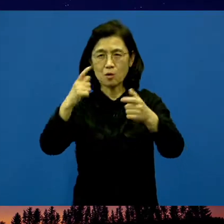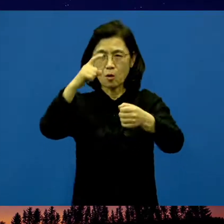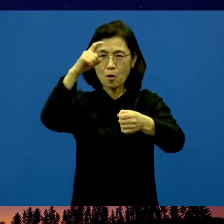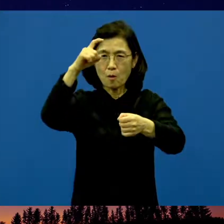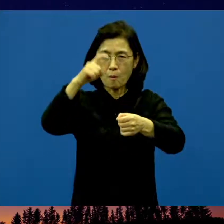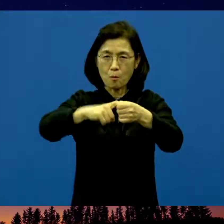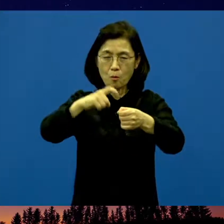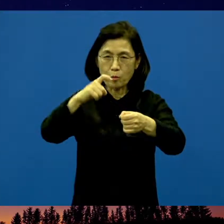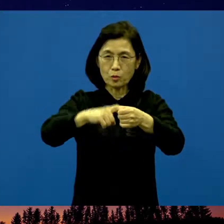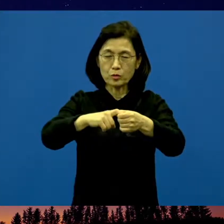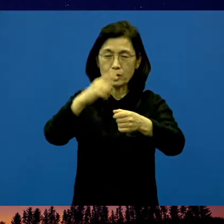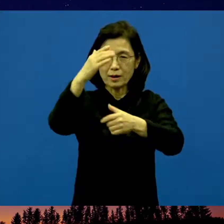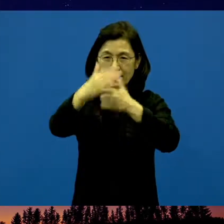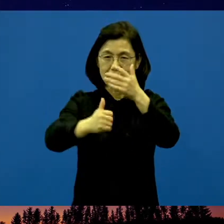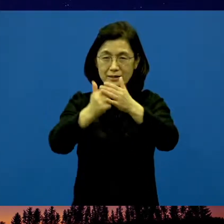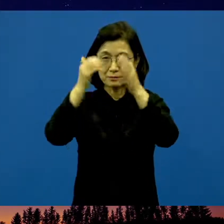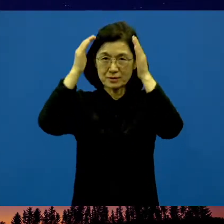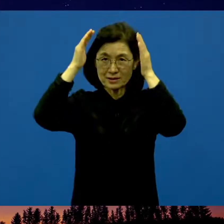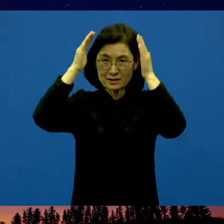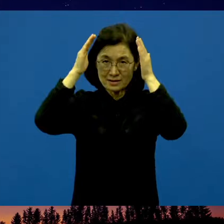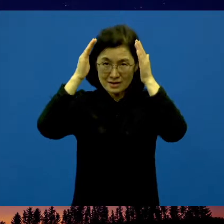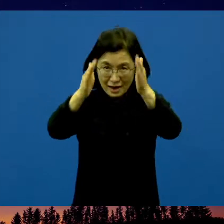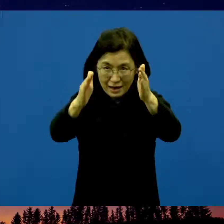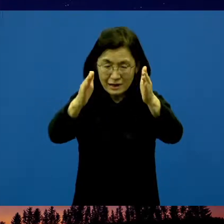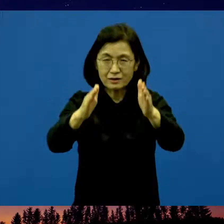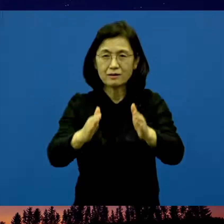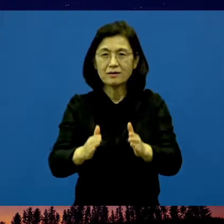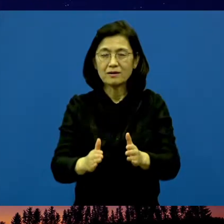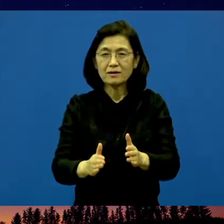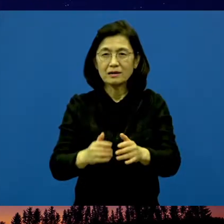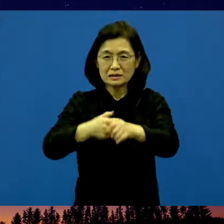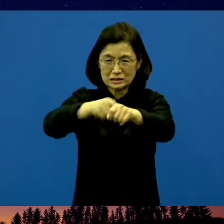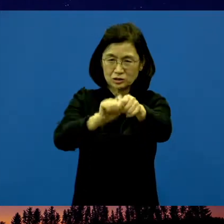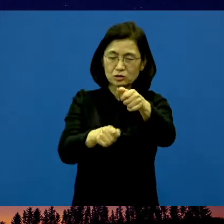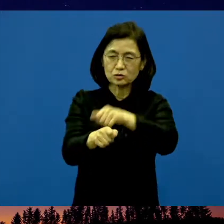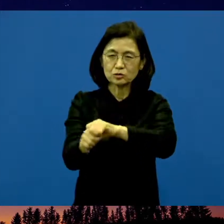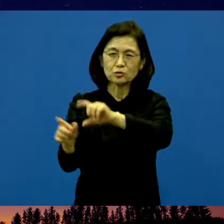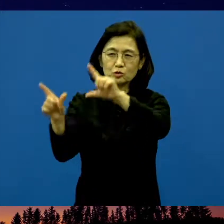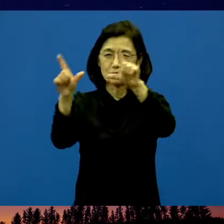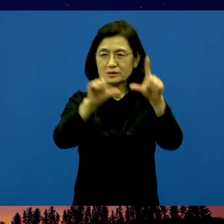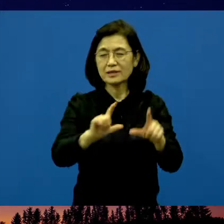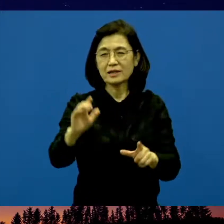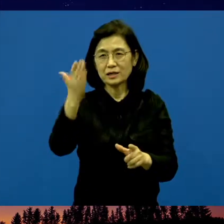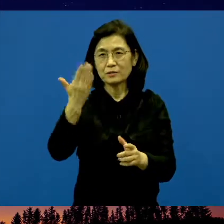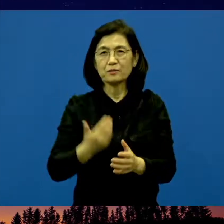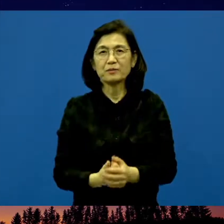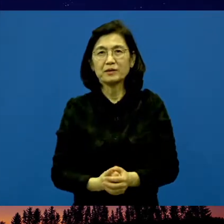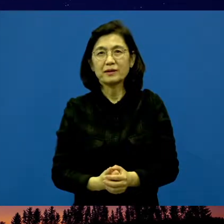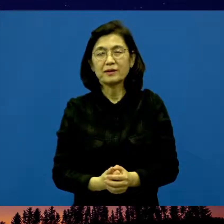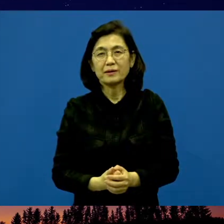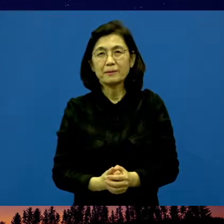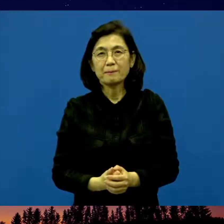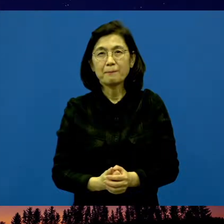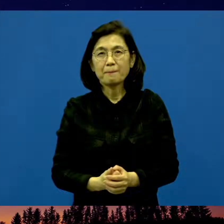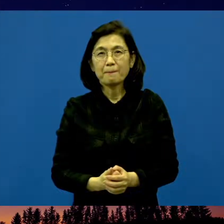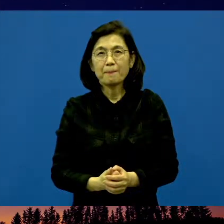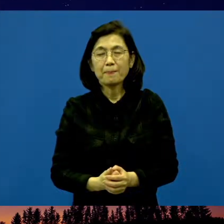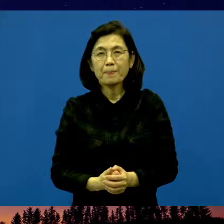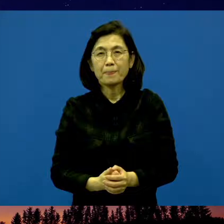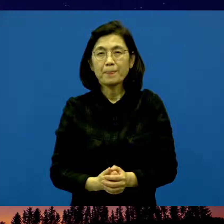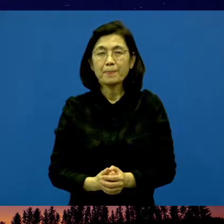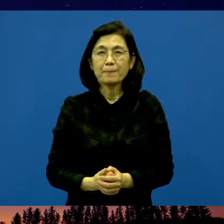달려가는 그런 인생이 된 것이죠. 그래서 여러분, 무엇인가 하나님을 기쁘시게 해드리고 싶어진다면 그 마음은